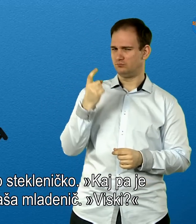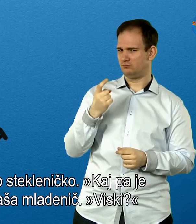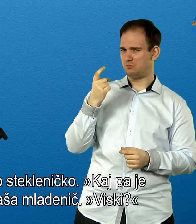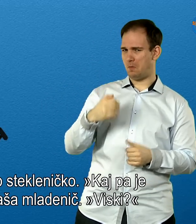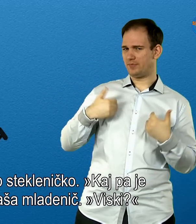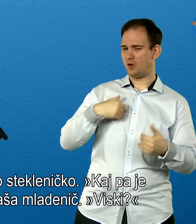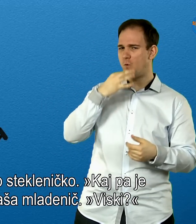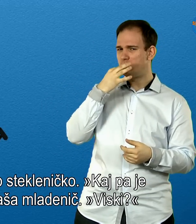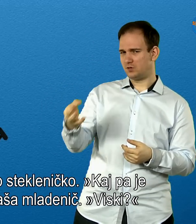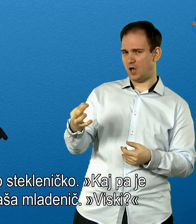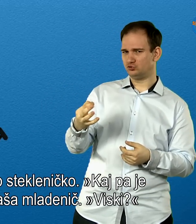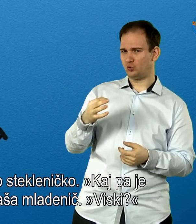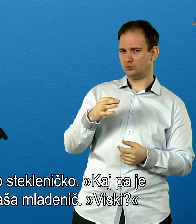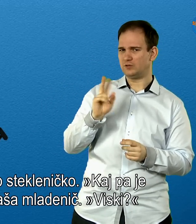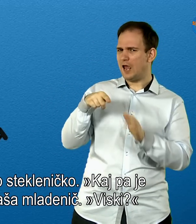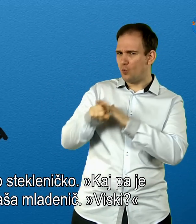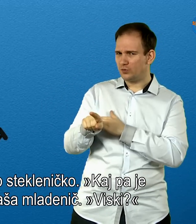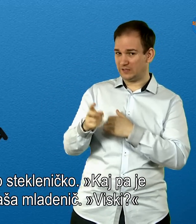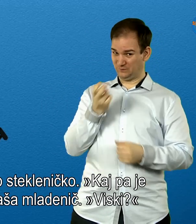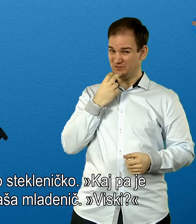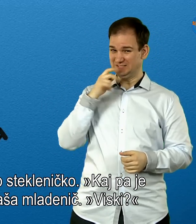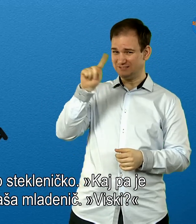Kaj pa je notri? Jo vpraša mladenič. Viski?